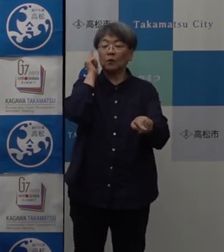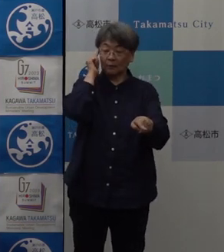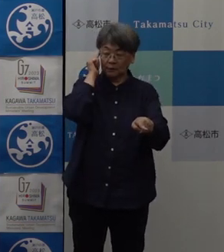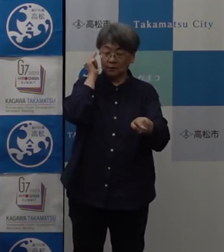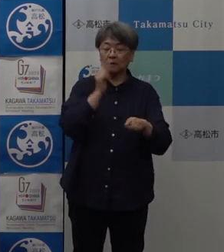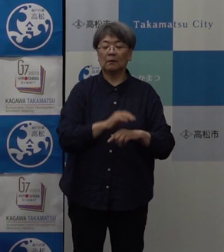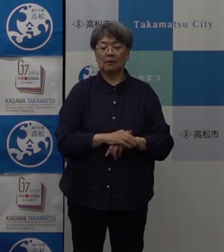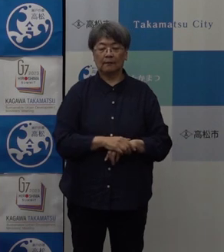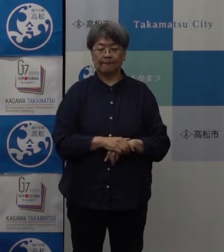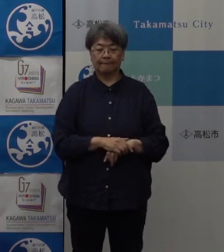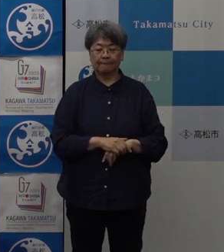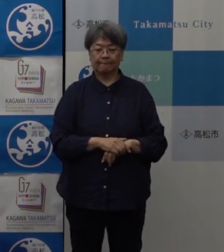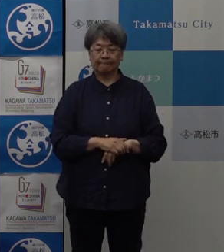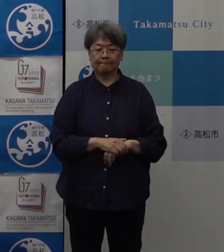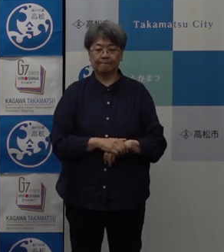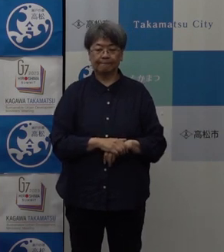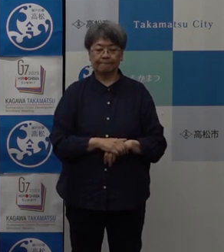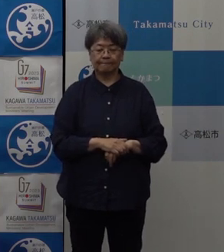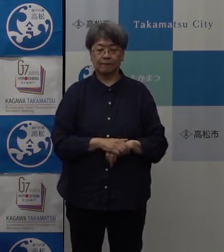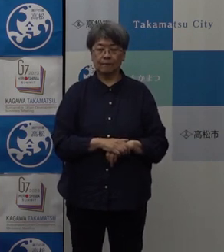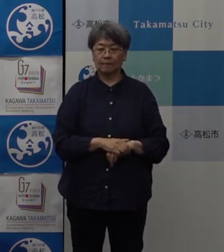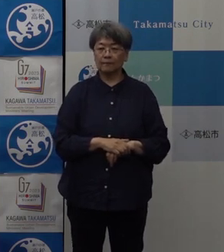ございます。